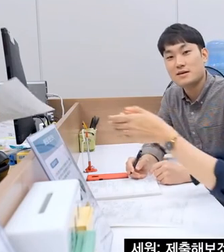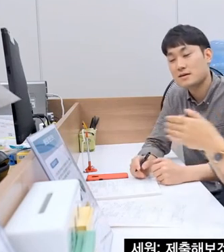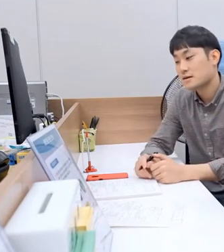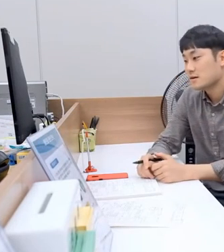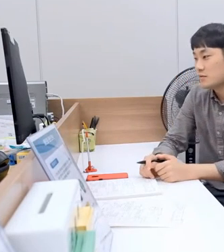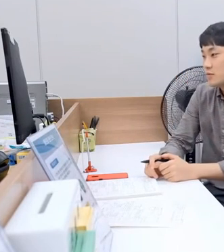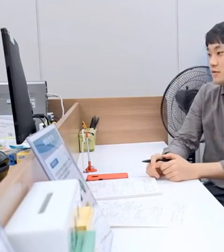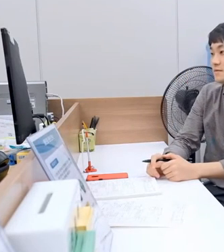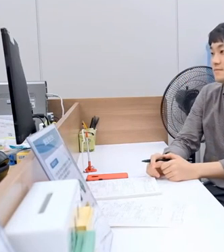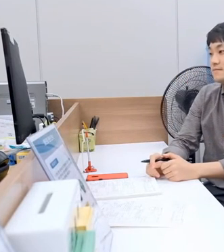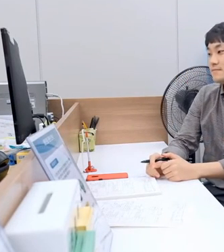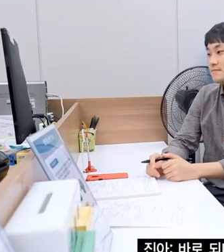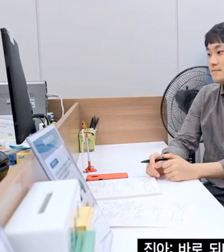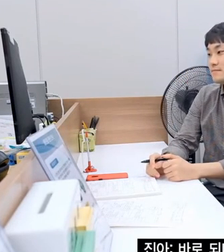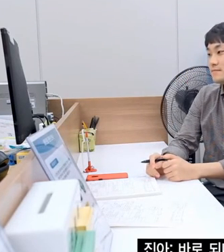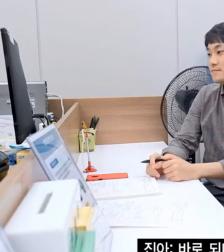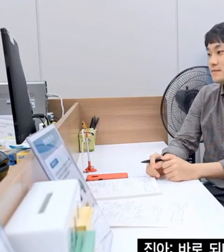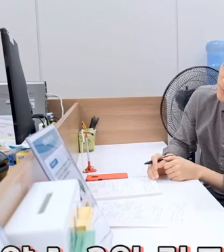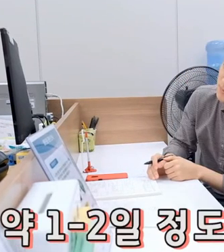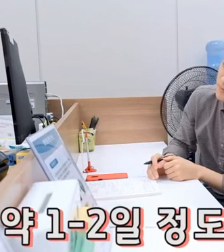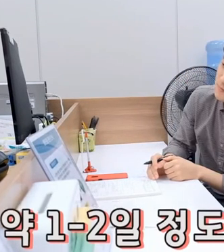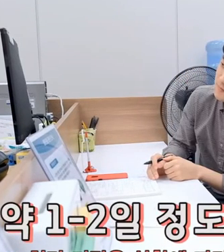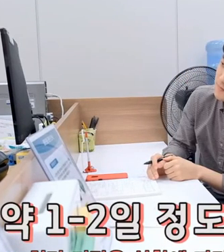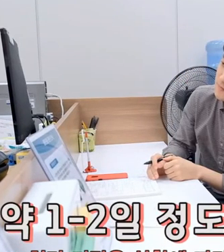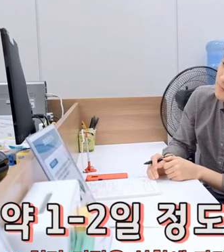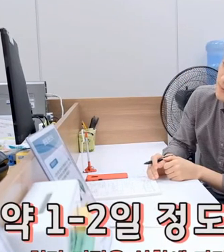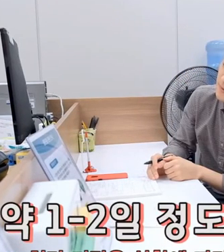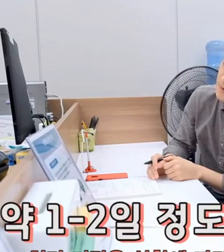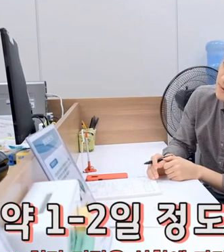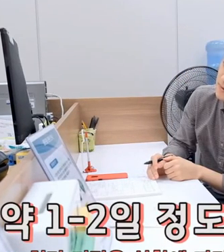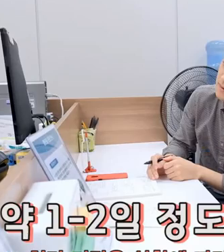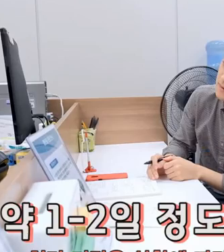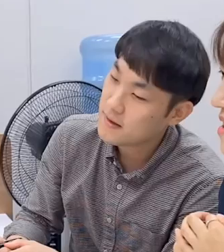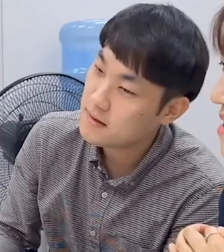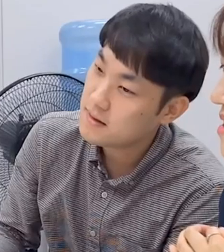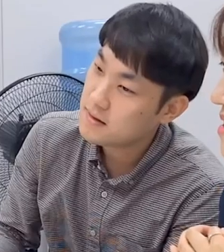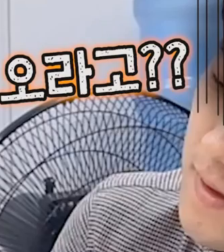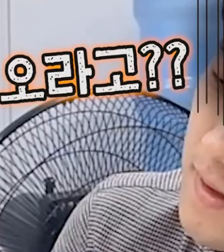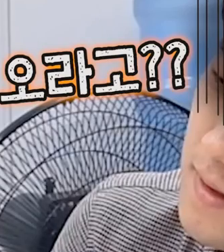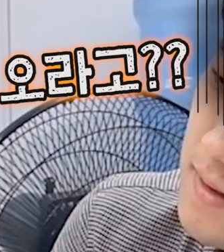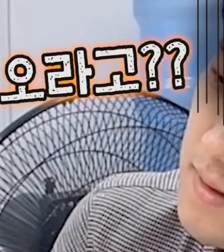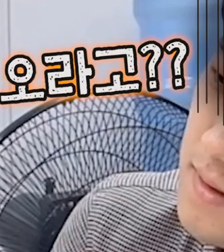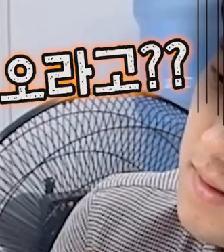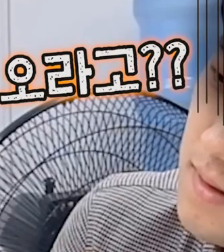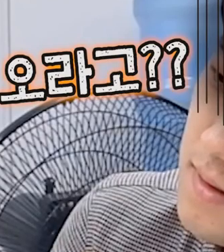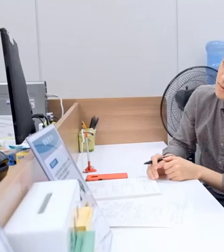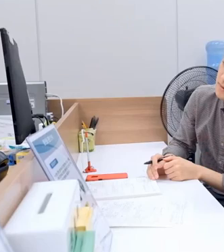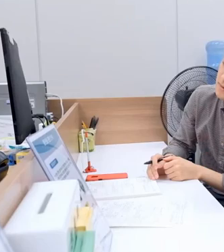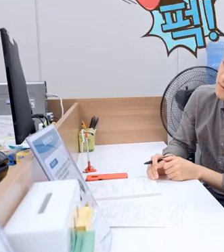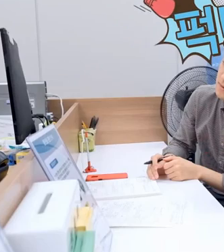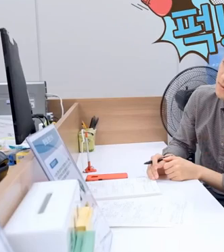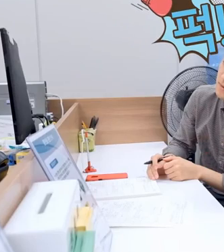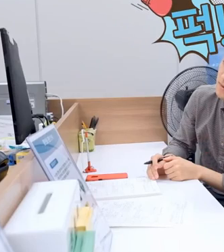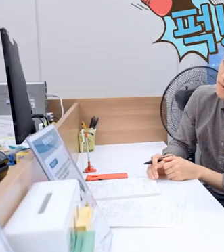네. 바로 되나요? 처리 기간은 이제 2, 3일 정도